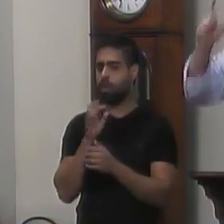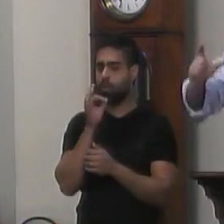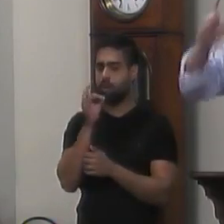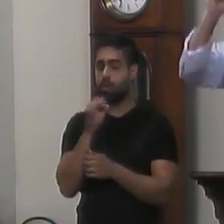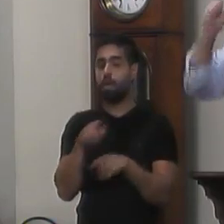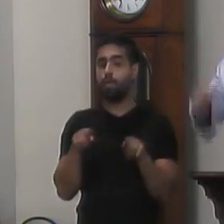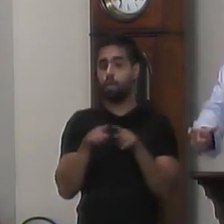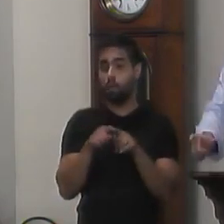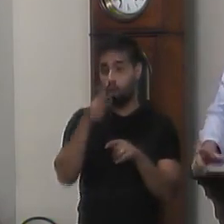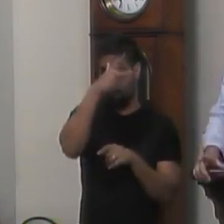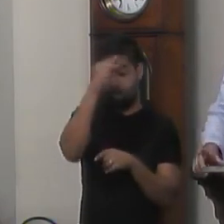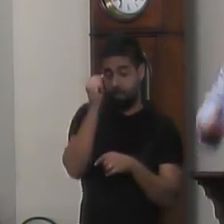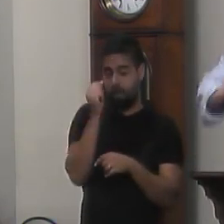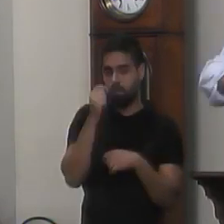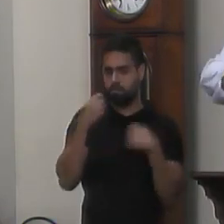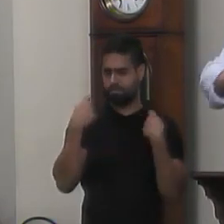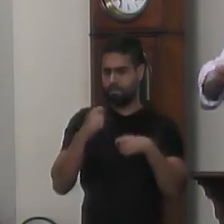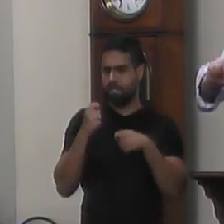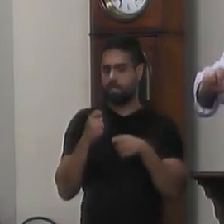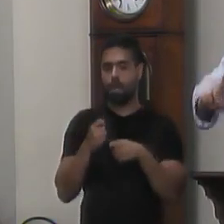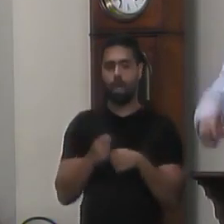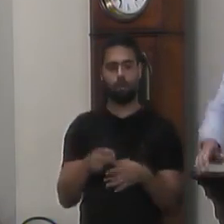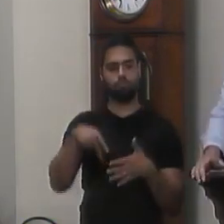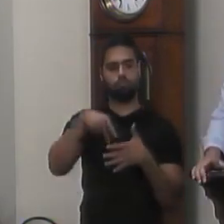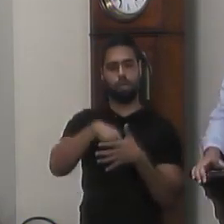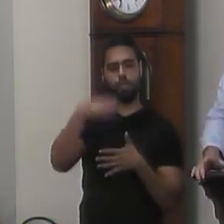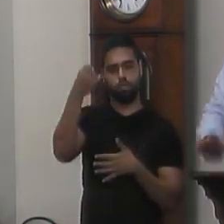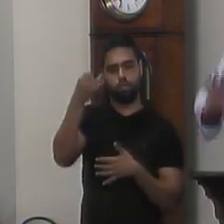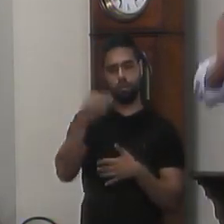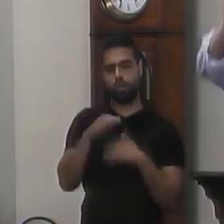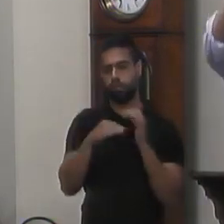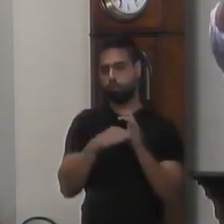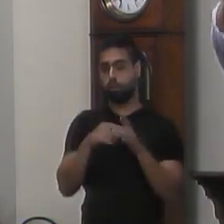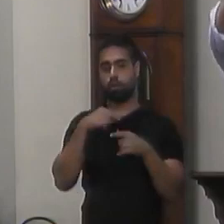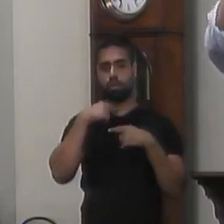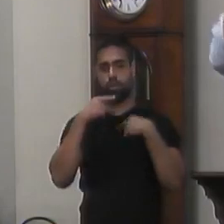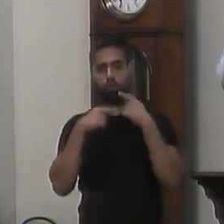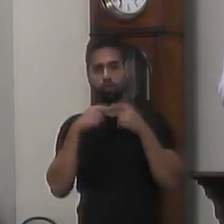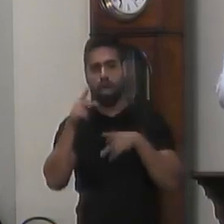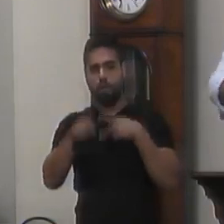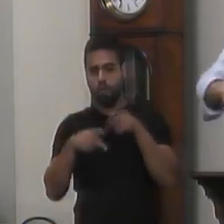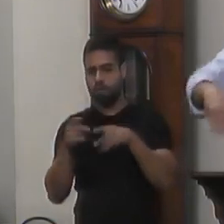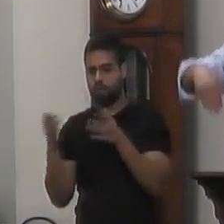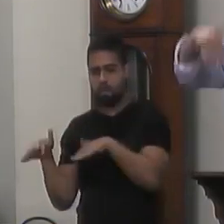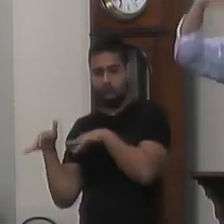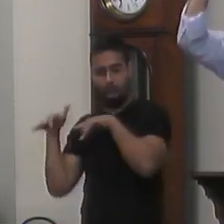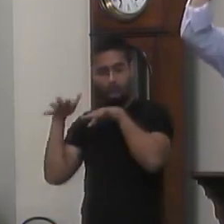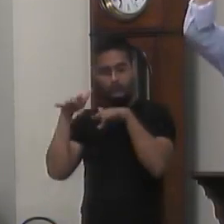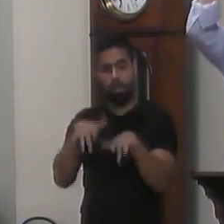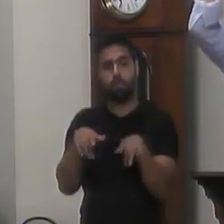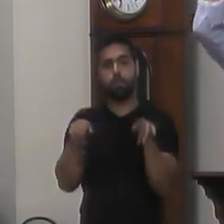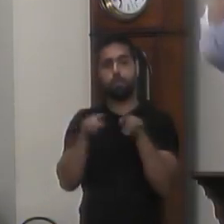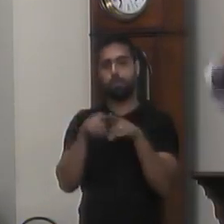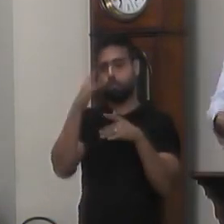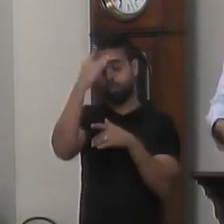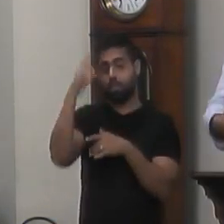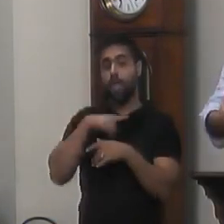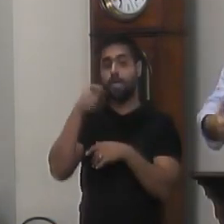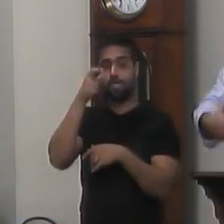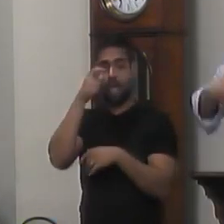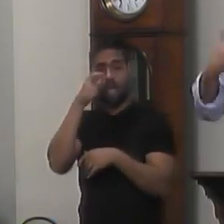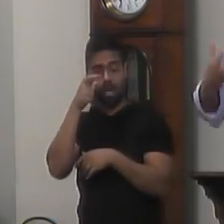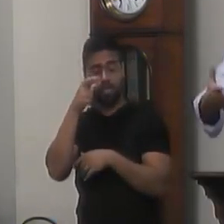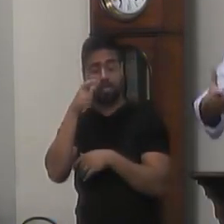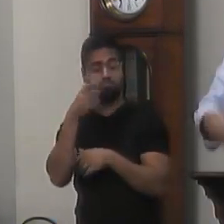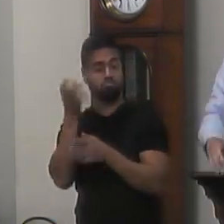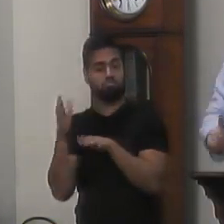prefeito, principalmente ele, esclareça essas dúvidas, entendeu? Que a população venha até a Câmara, os interessados compareçam, porque